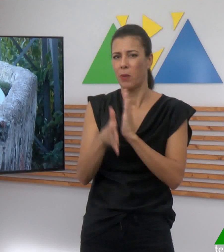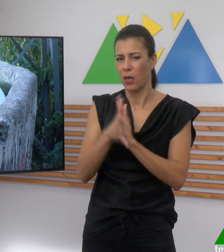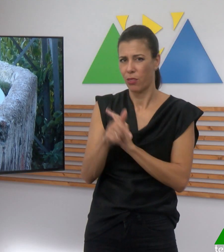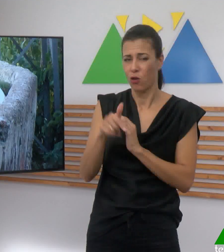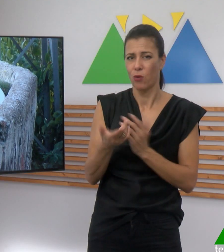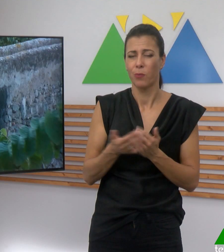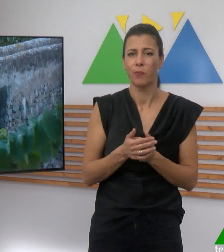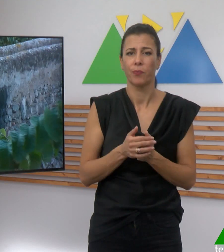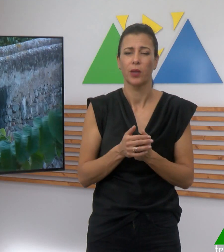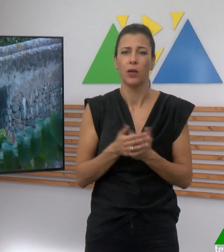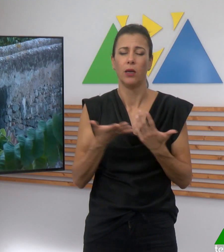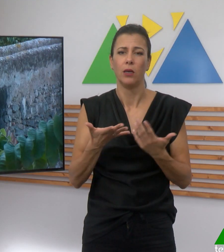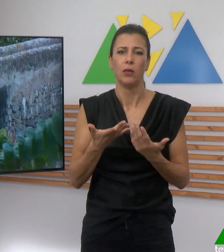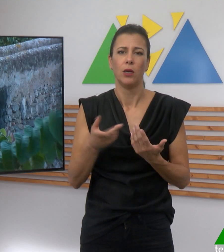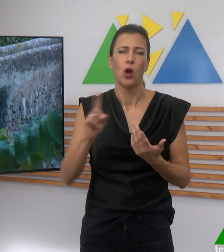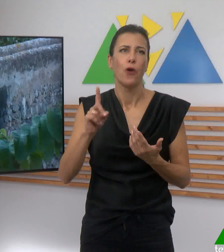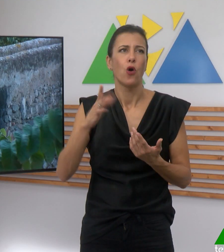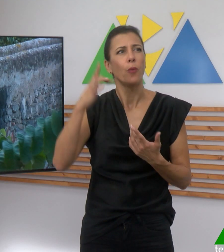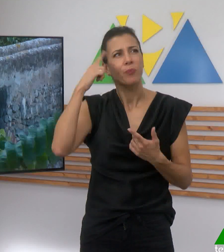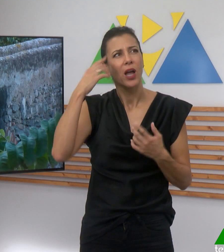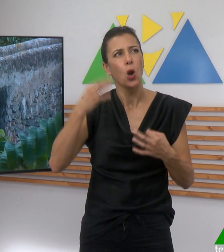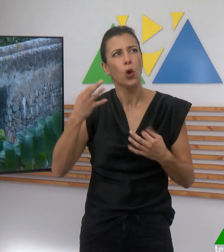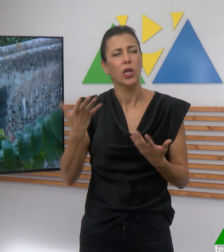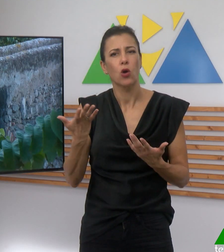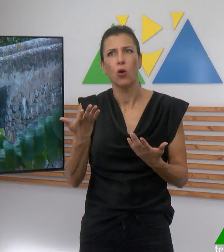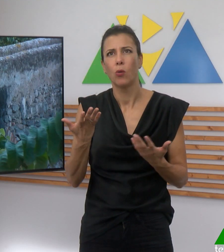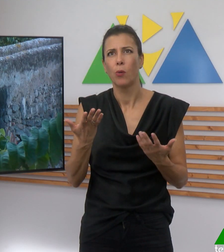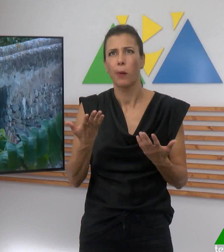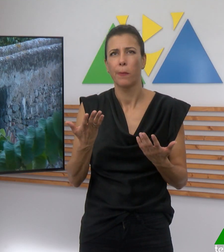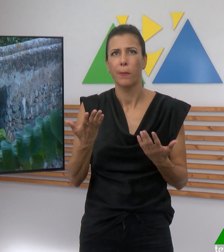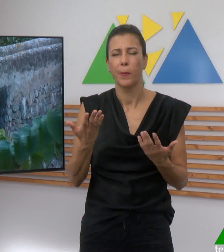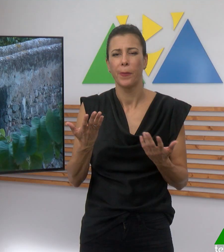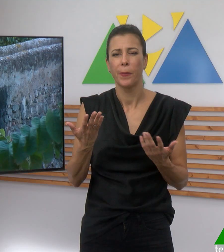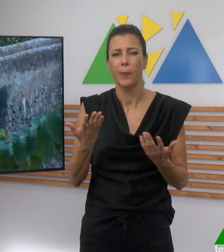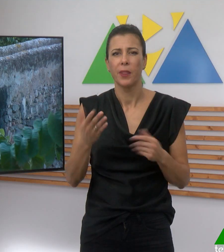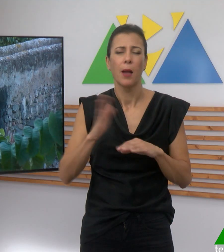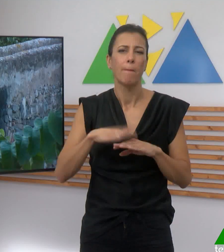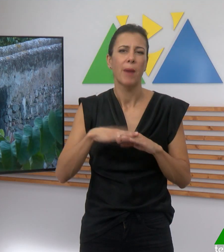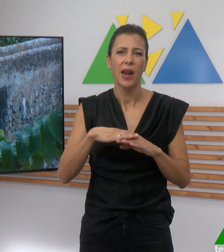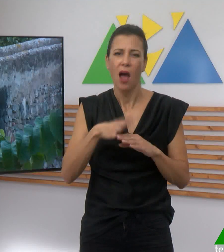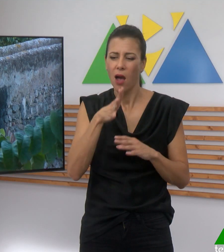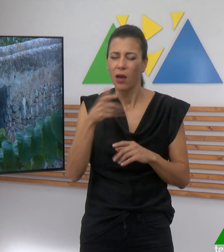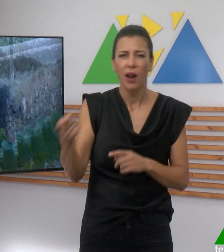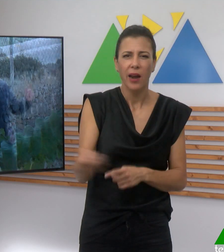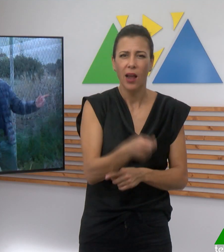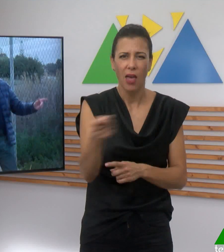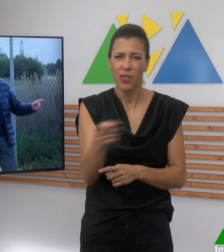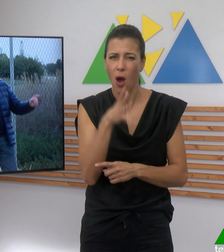no no tiene sentido de que fuera eh Para regadillo Porque existe una